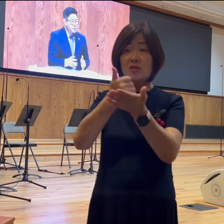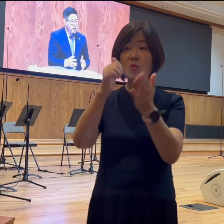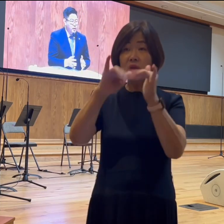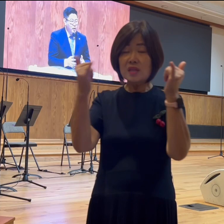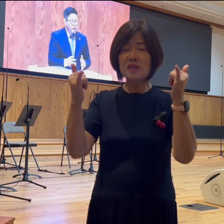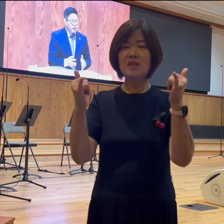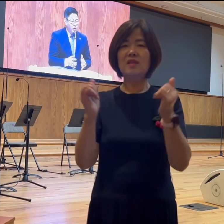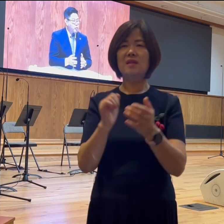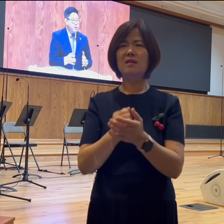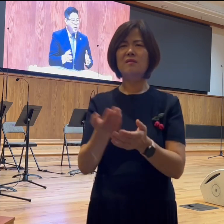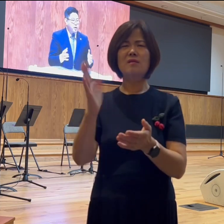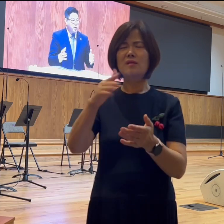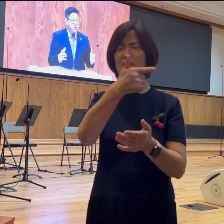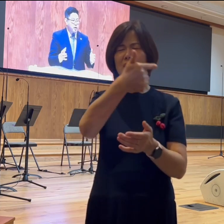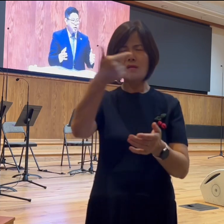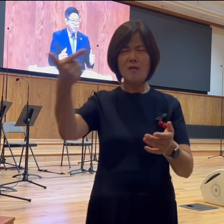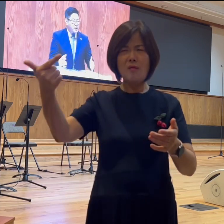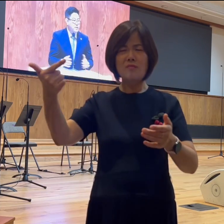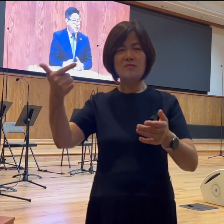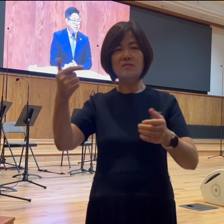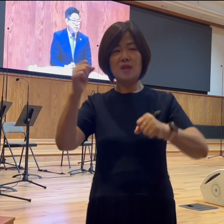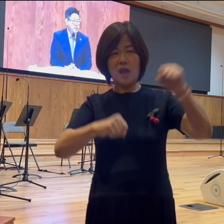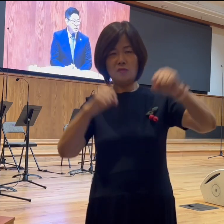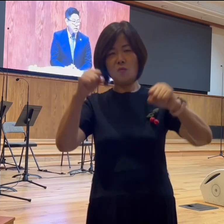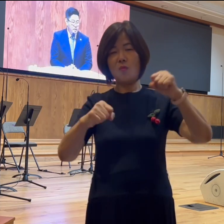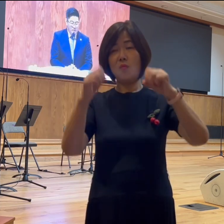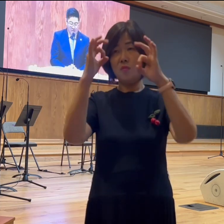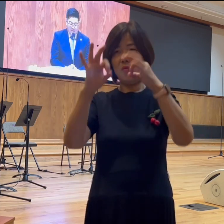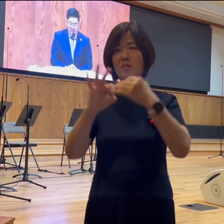그리스도인이지만 너무나 많은 사람들이,